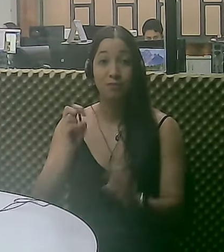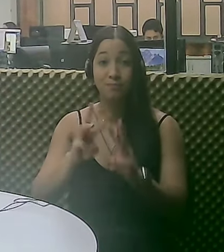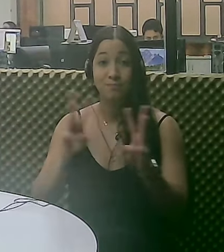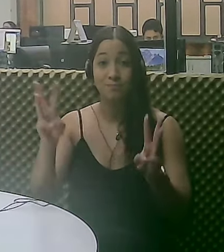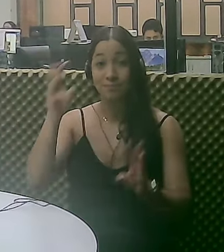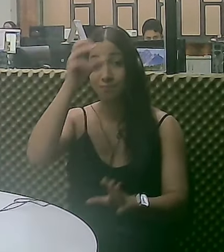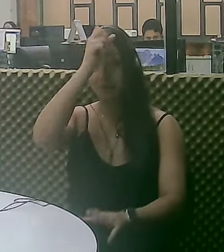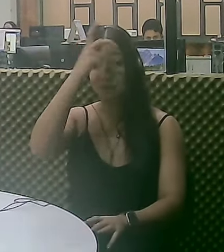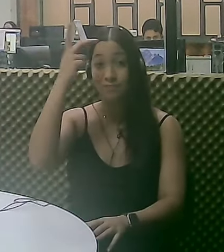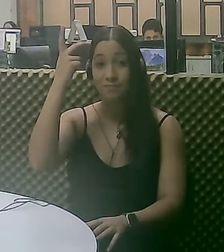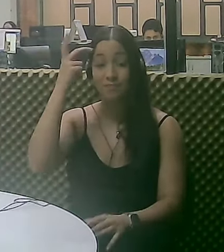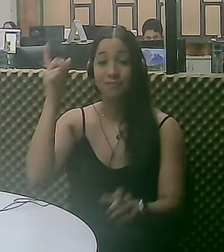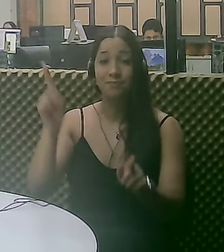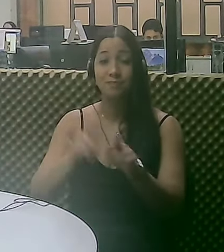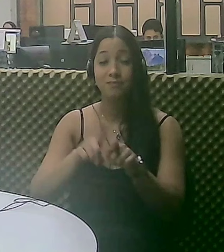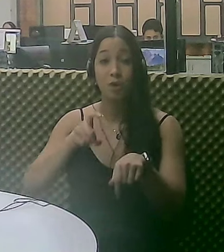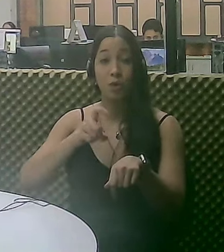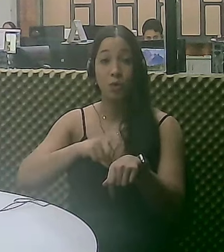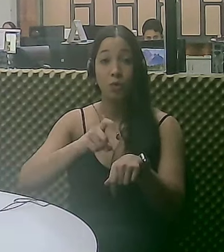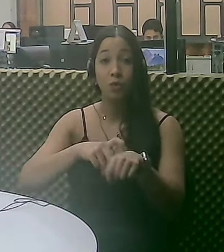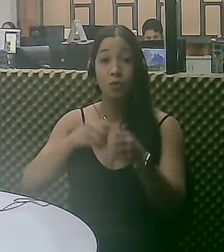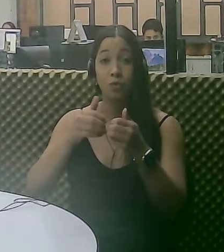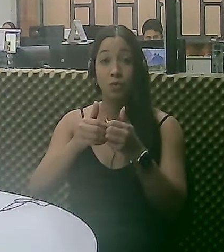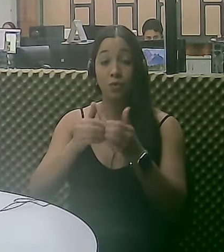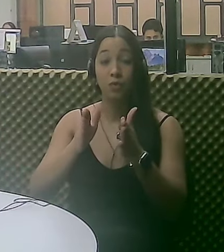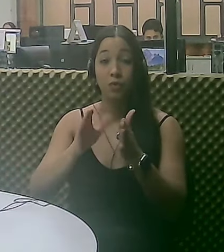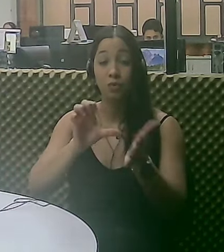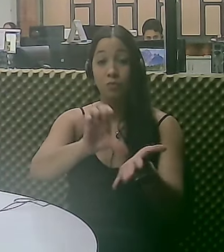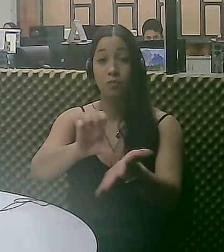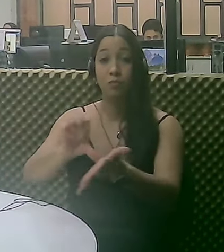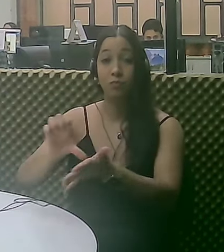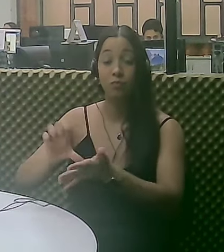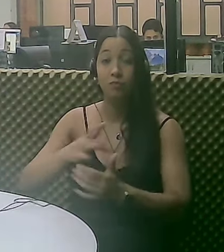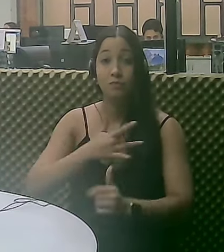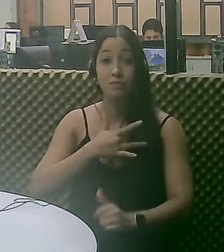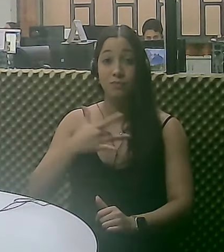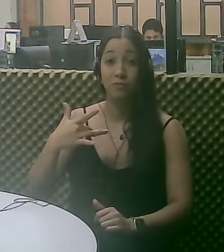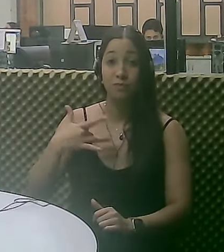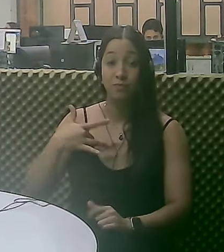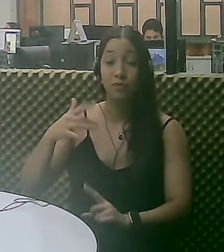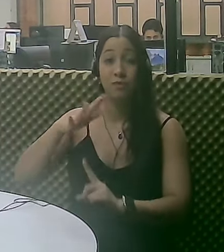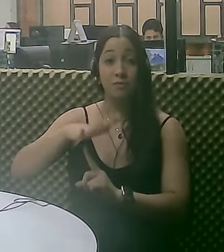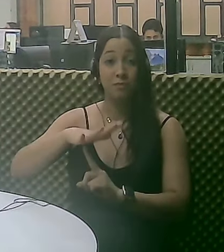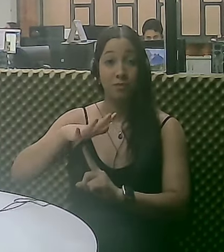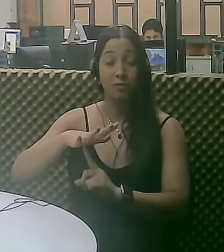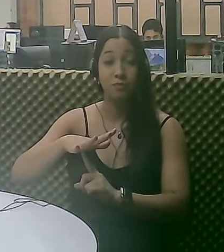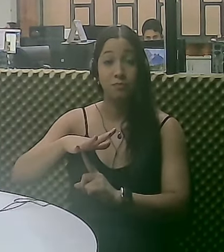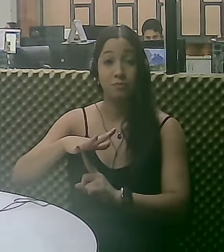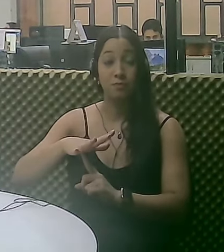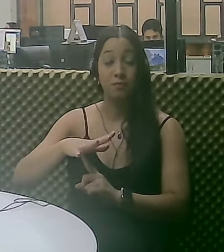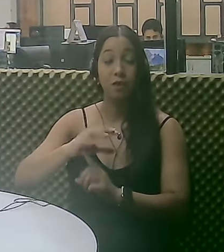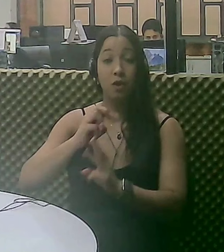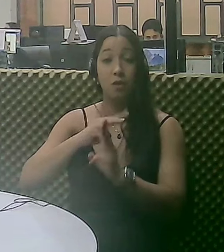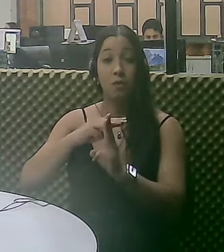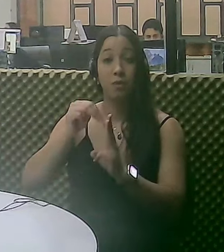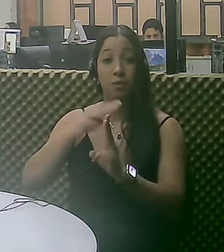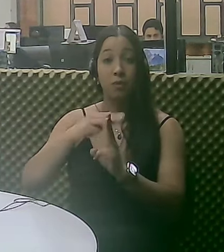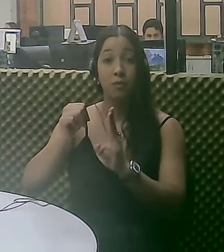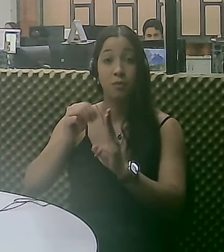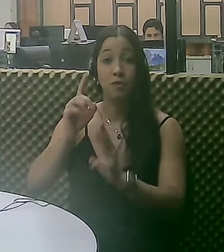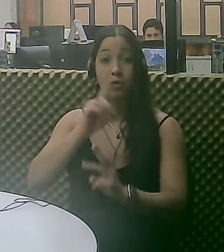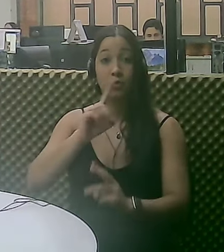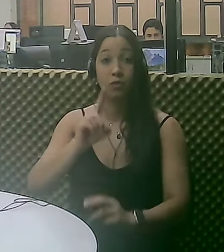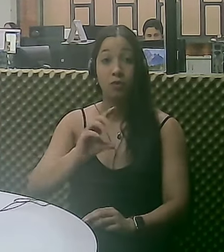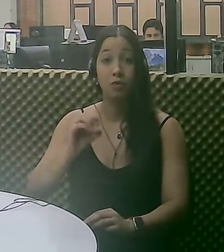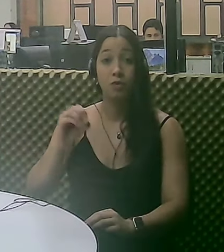da Prefeitura tem também os horários de funcionamento das unidades de saúde, das feiras livres, do mercado municipal, do